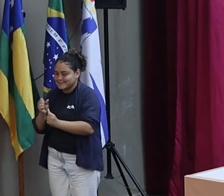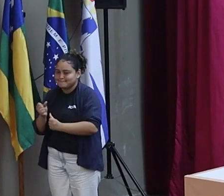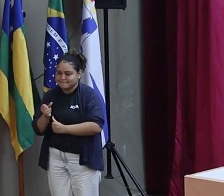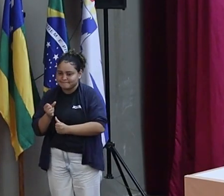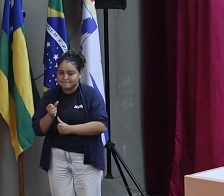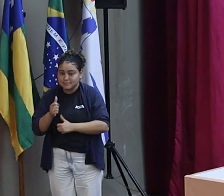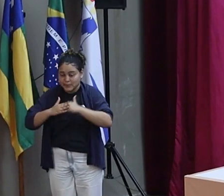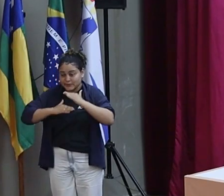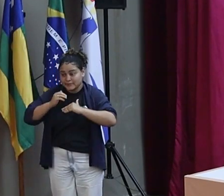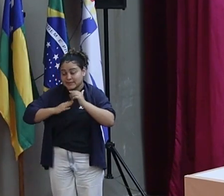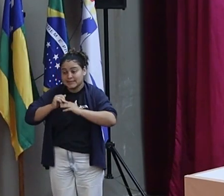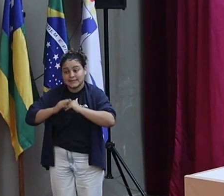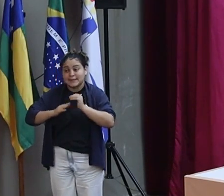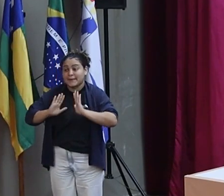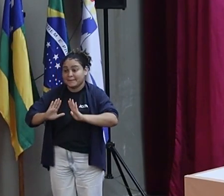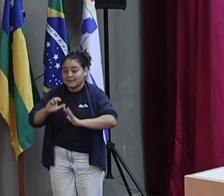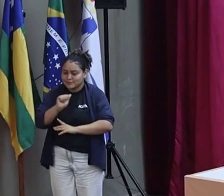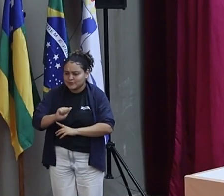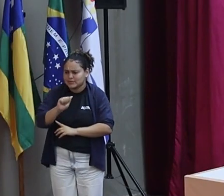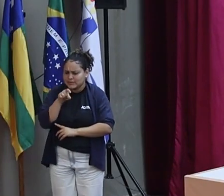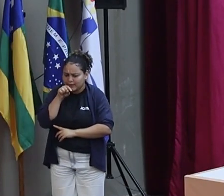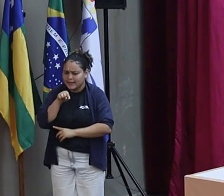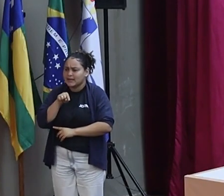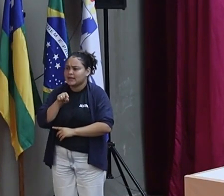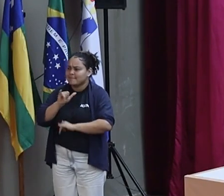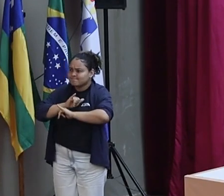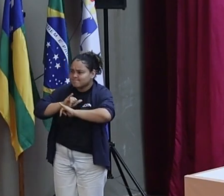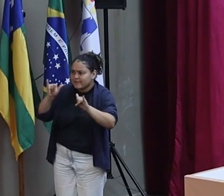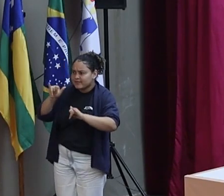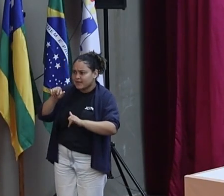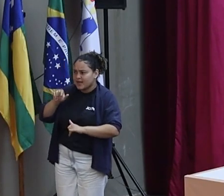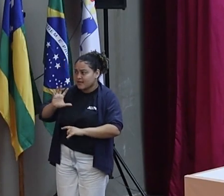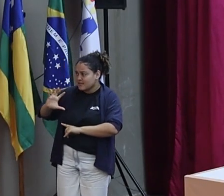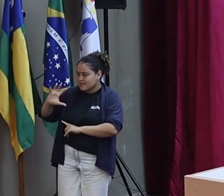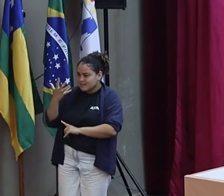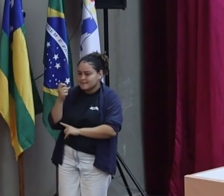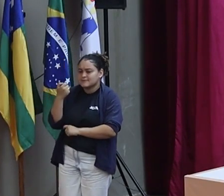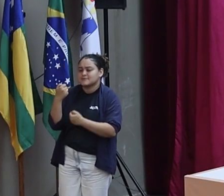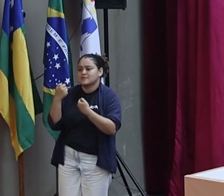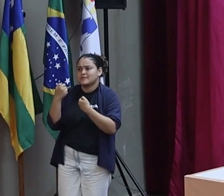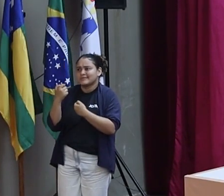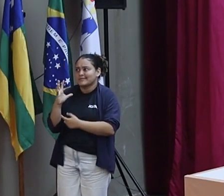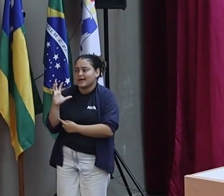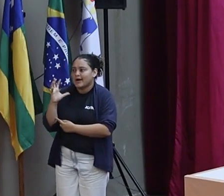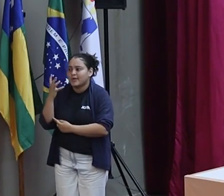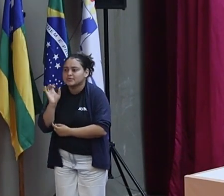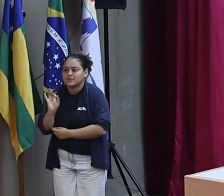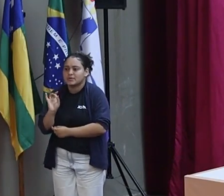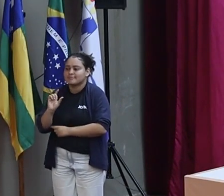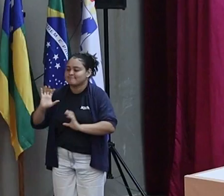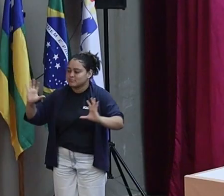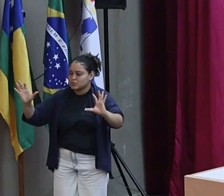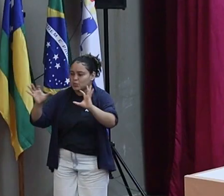à profissão, mas a associação ela está aqui para sinalizar que esse movimento ele só faz sentido quando ele é